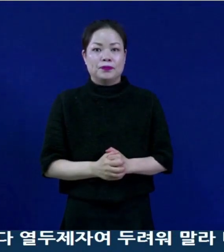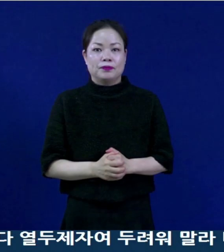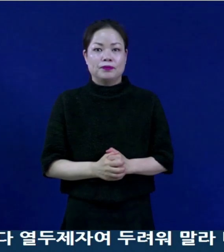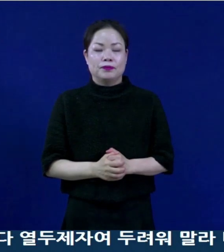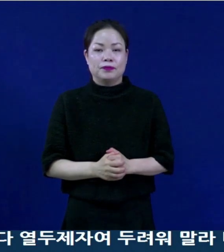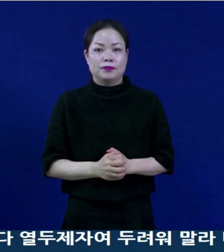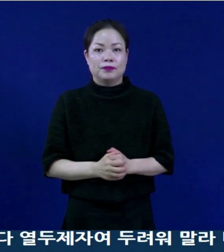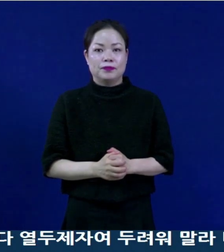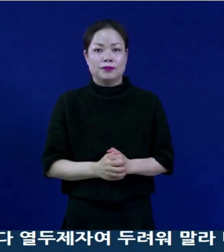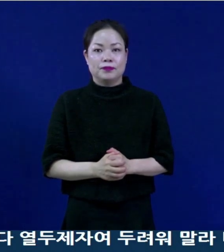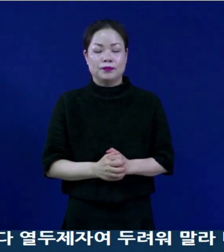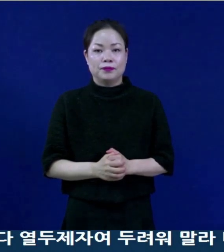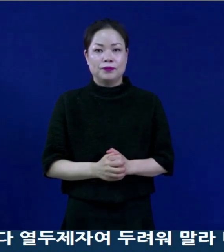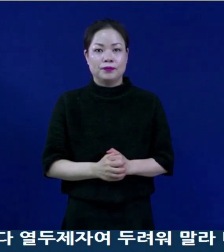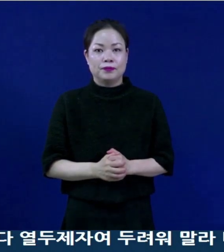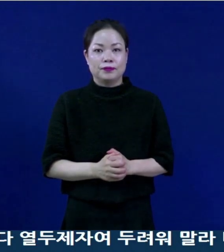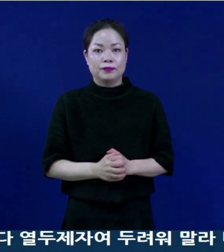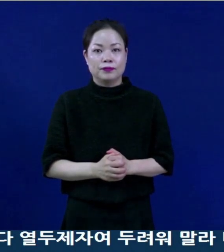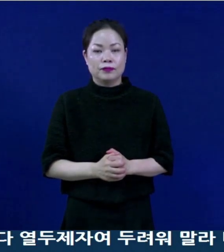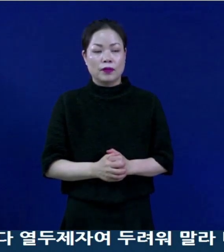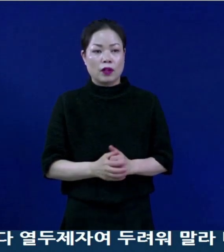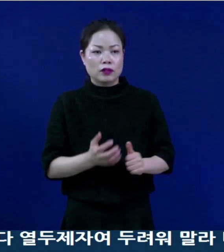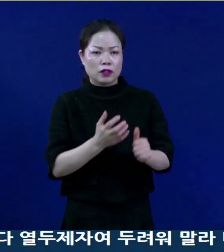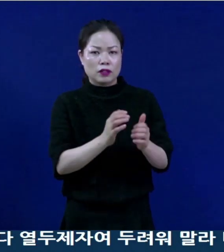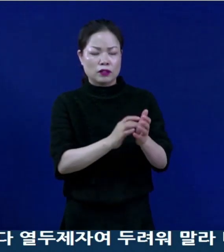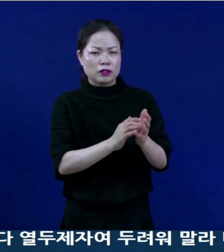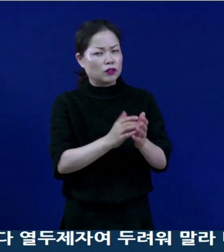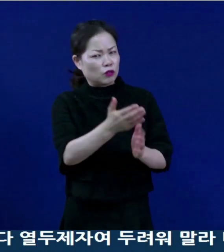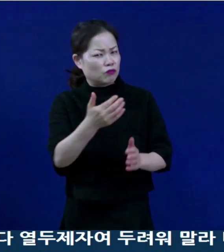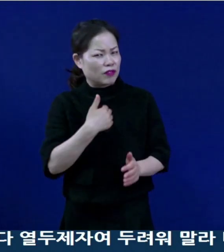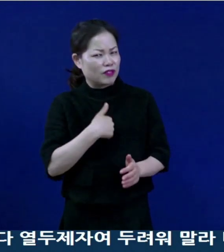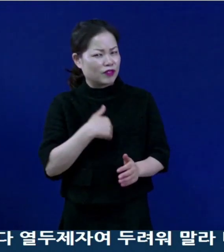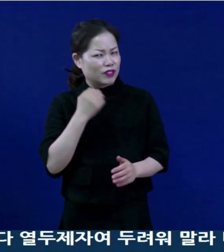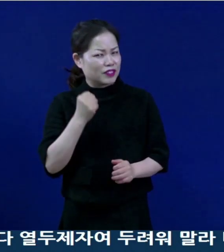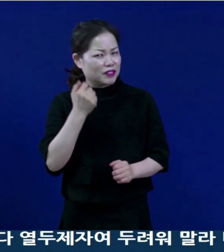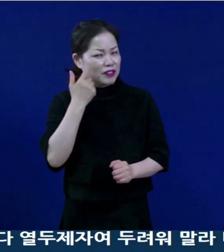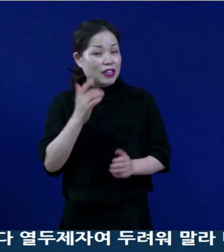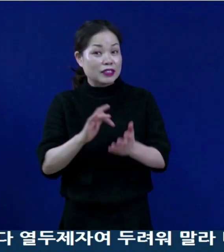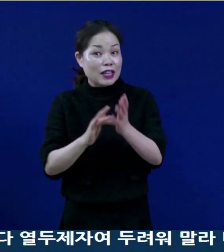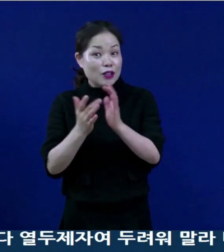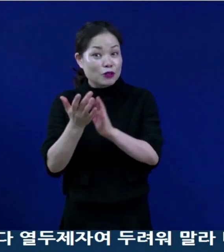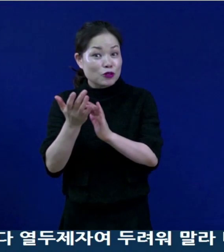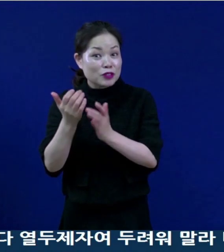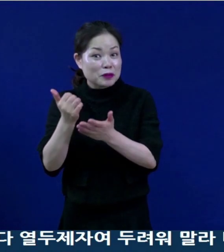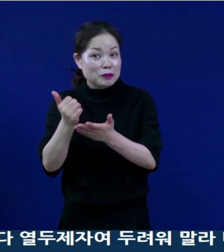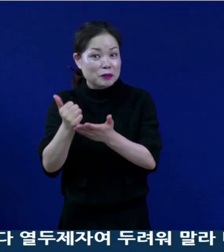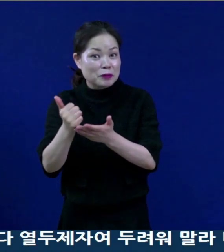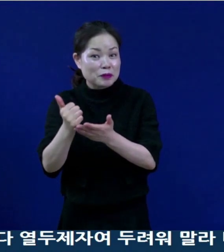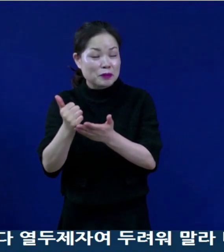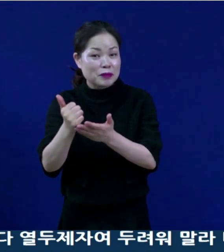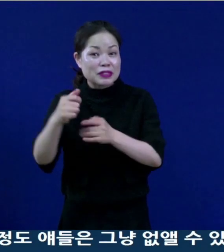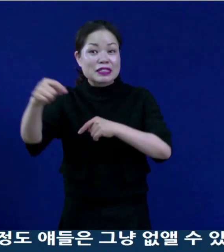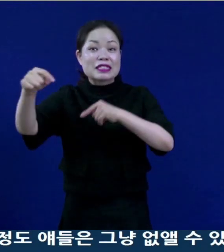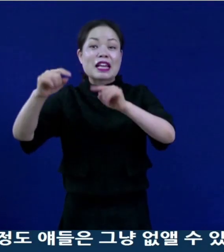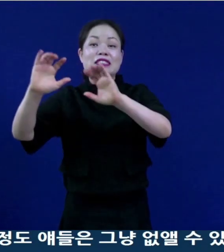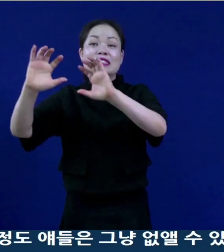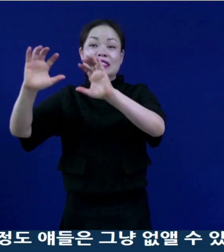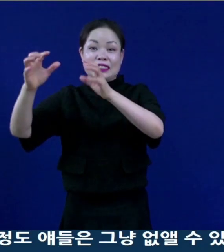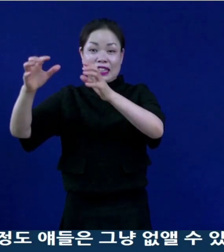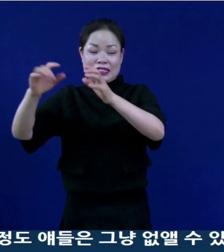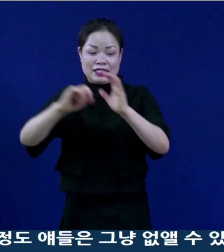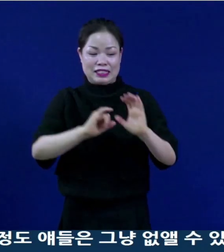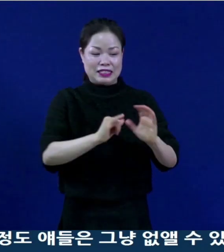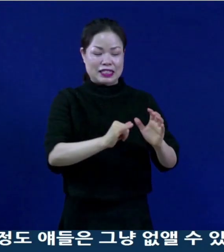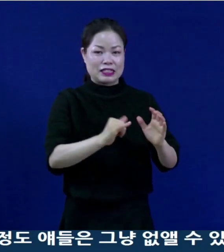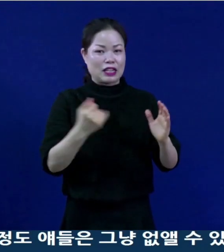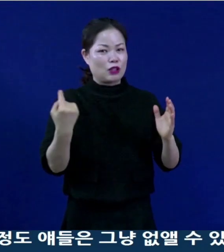나라였다라고 말씀해 주시는 거죠. 여러분 이건 알고 계시죠? 예수님이 다스리는 나라는 이